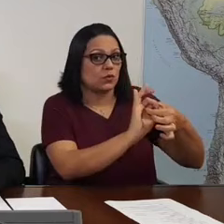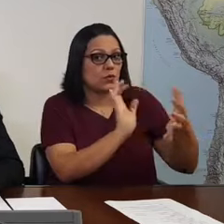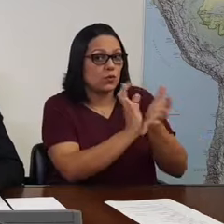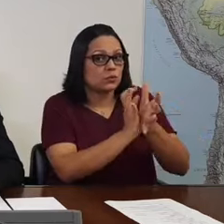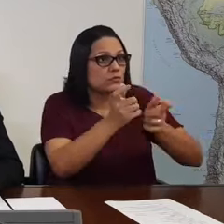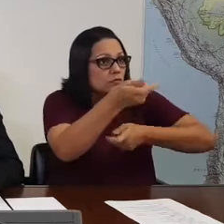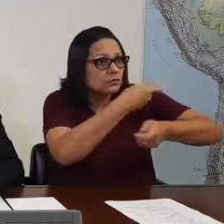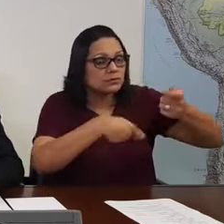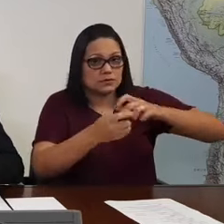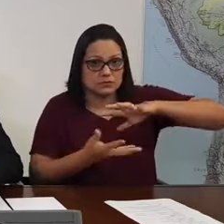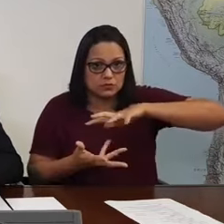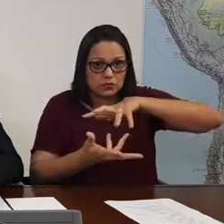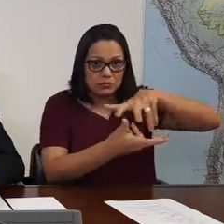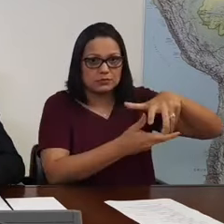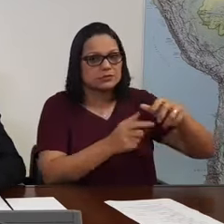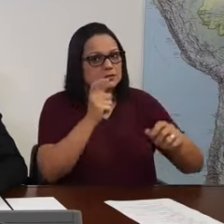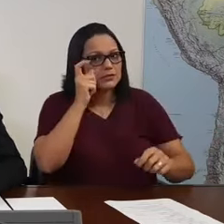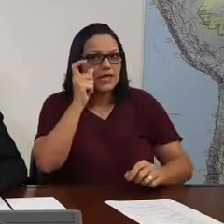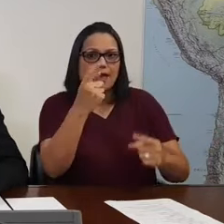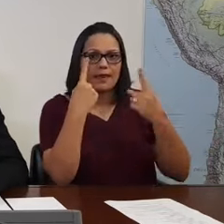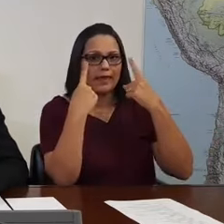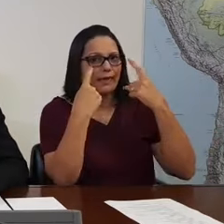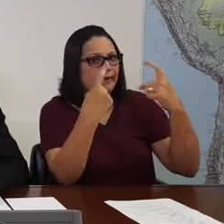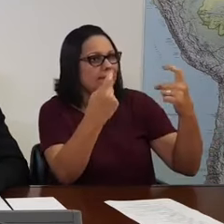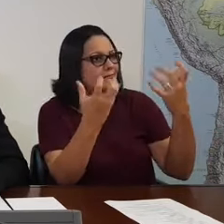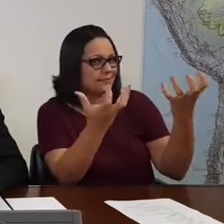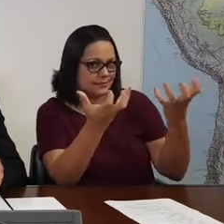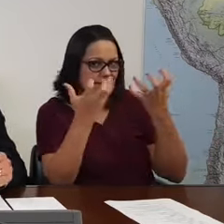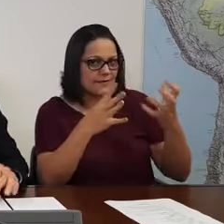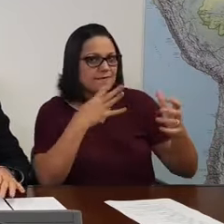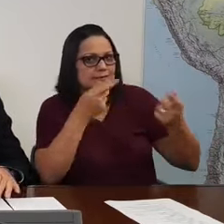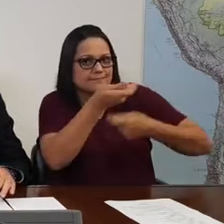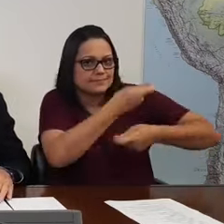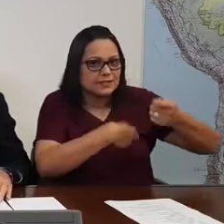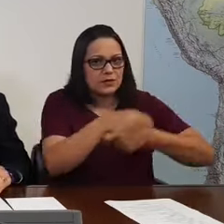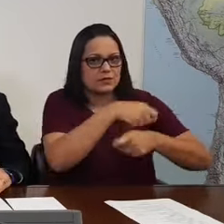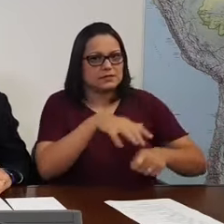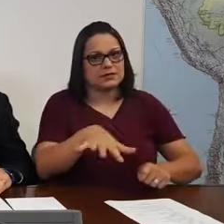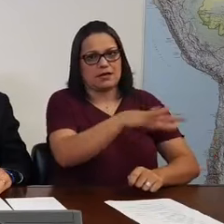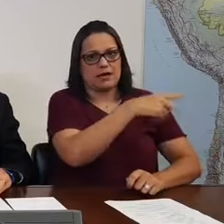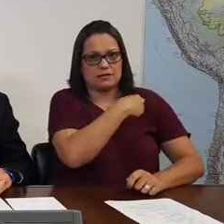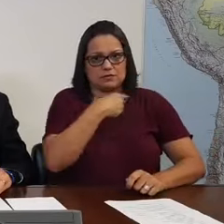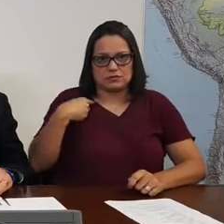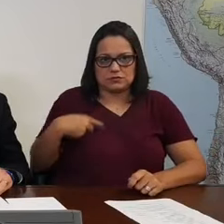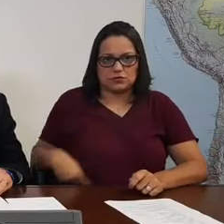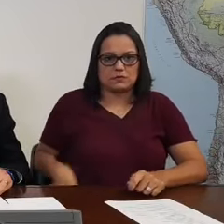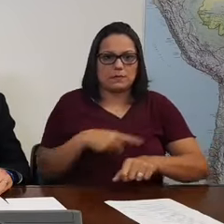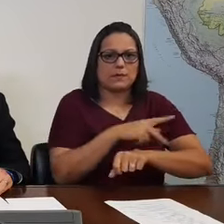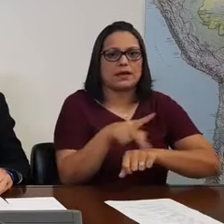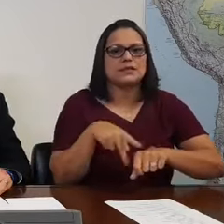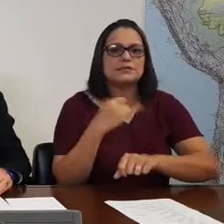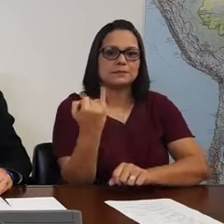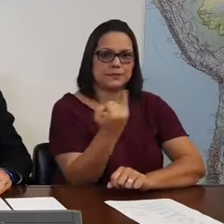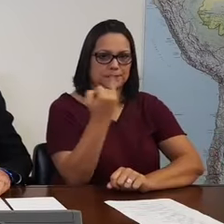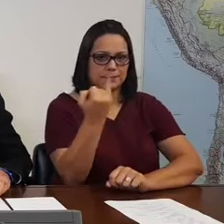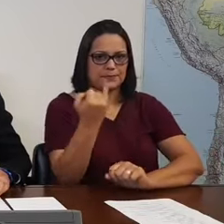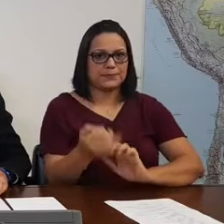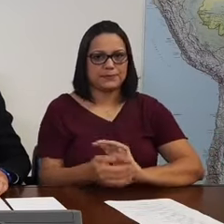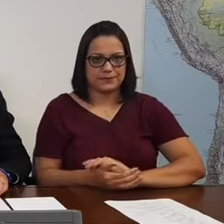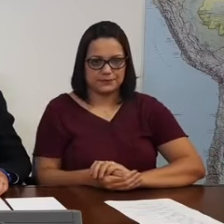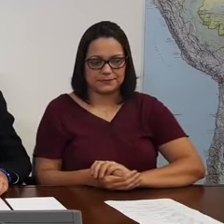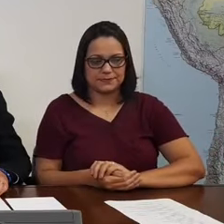comercial do mundo, interessa sim aprofundarmos as negociações com esse importante país.